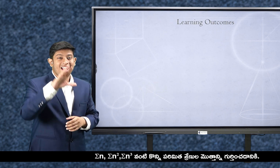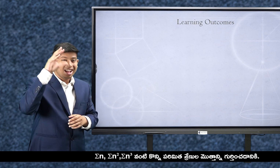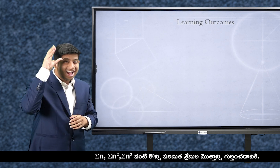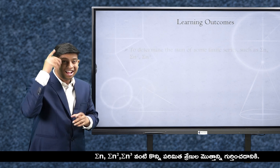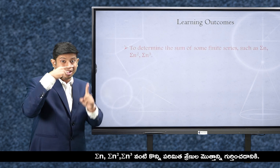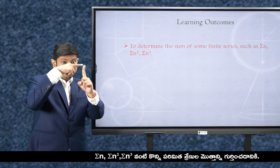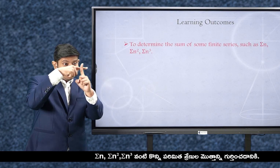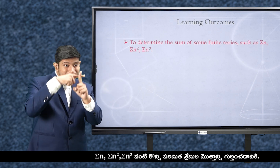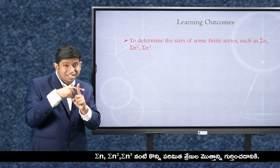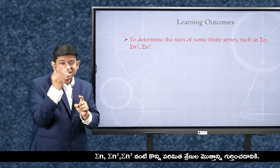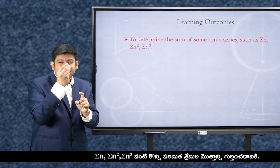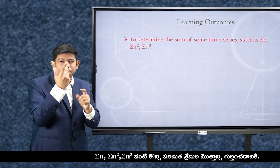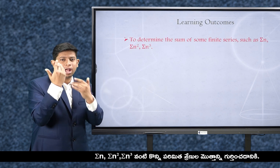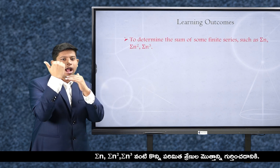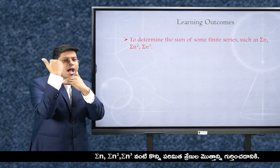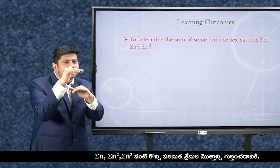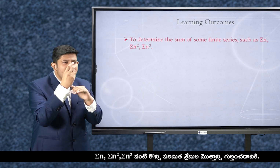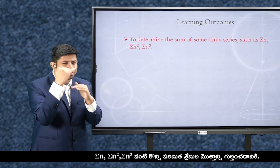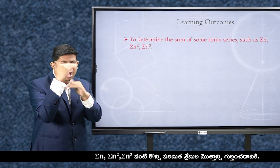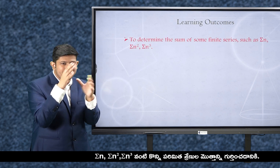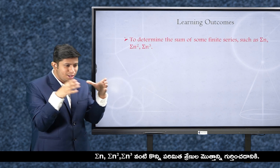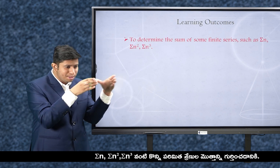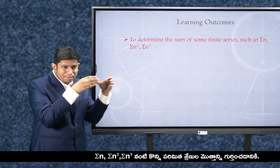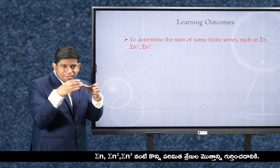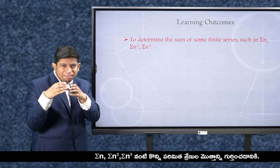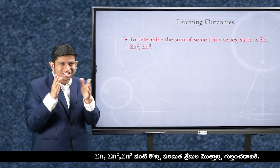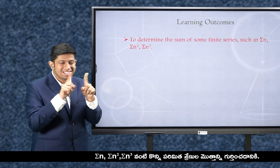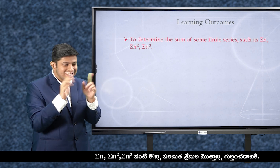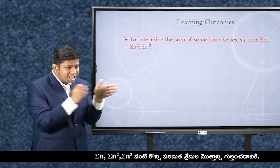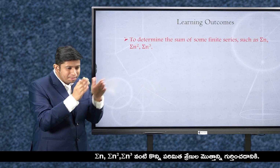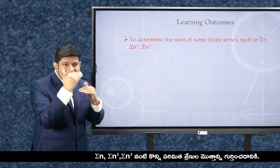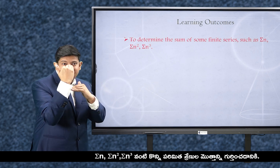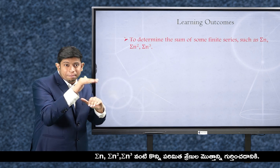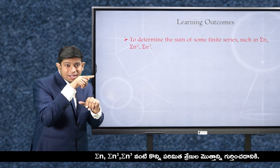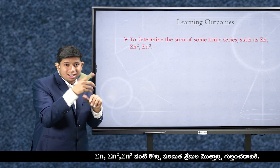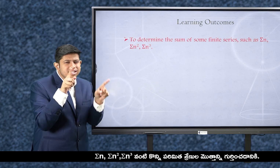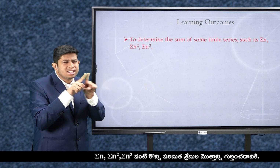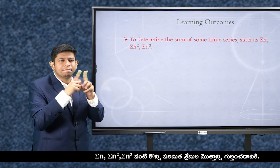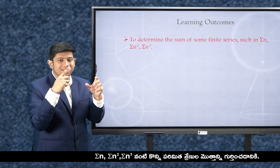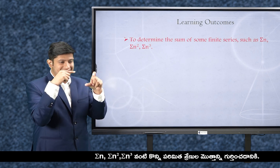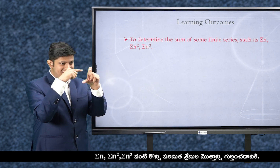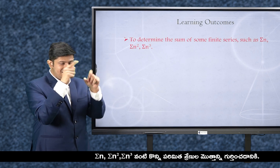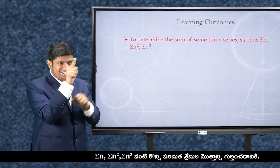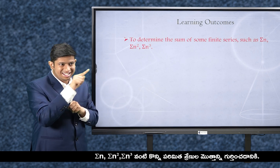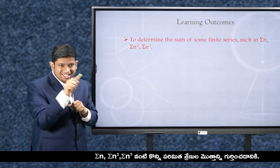సిగ్మా ఎన్, సిగ్మా ఎన్ స్క్వేర్, సిగ్మా ఎన్ క్యూబ్ వంటి కొన్ని పరిమిత శ్రేణుల మొత్తాన్ని